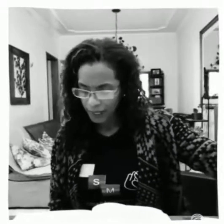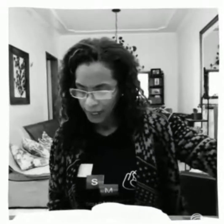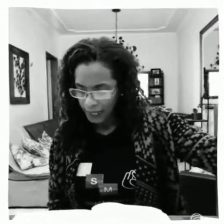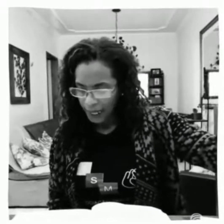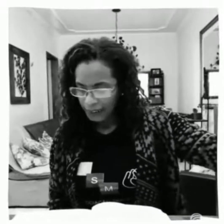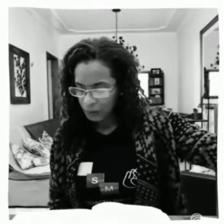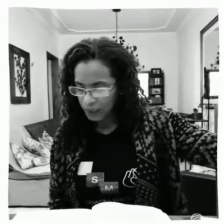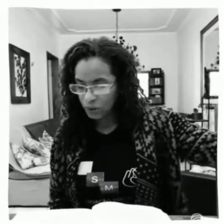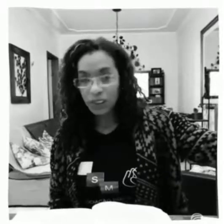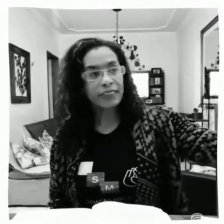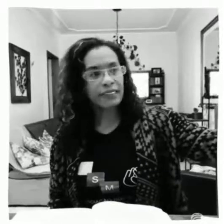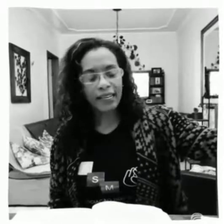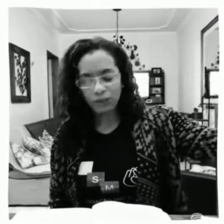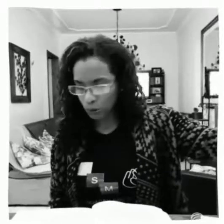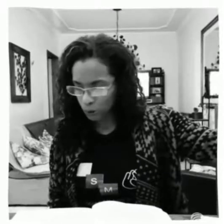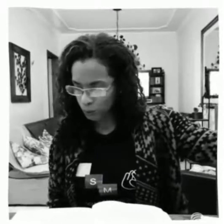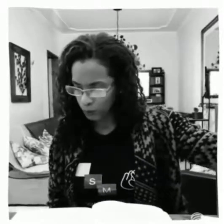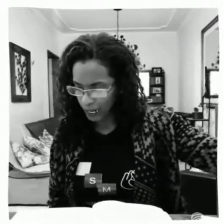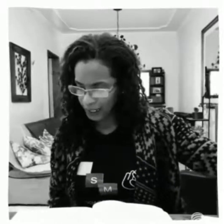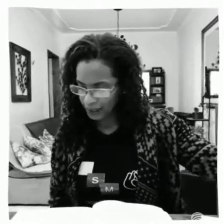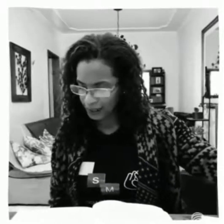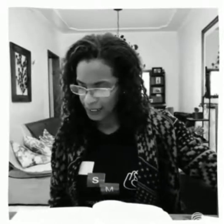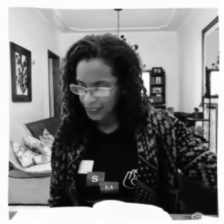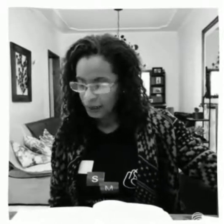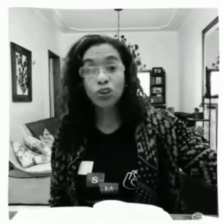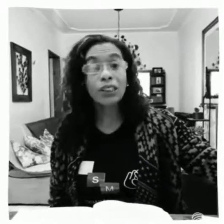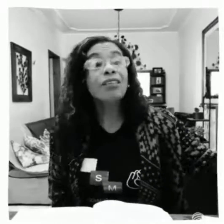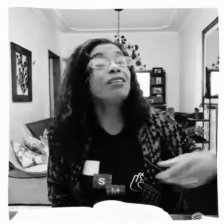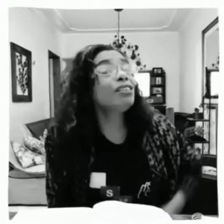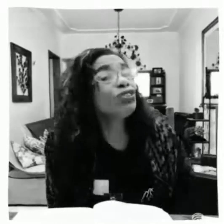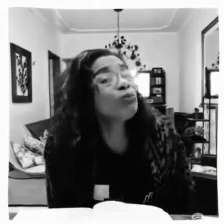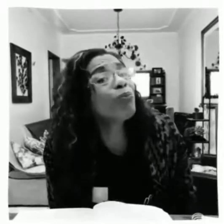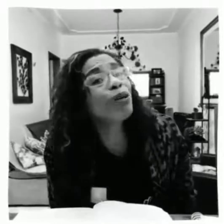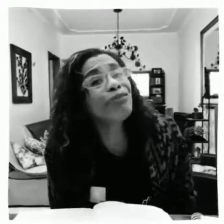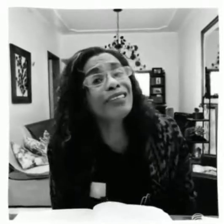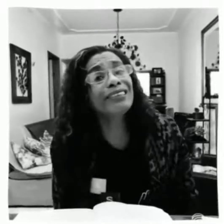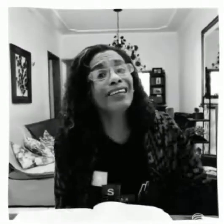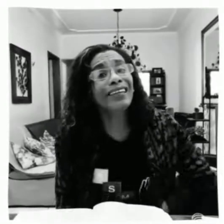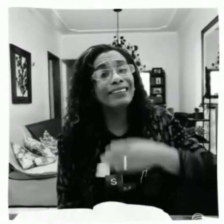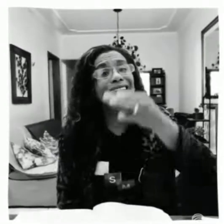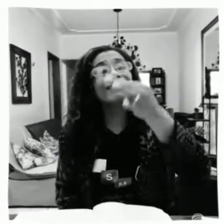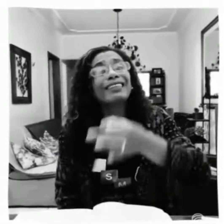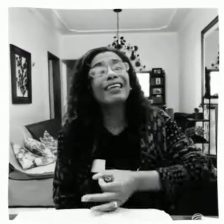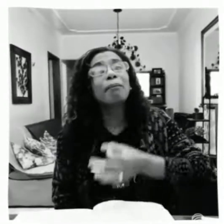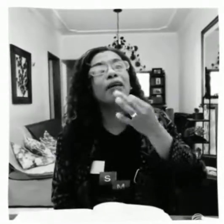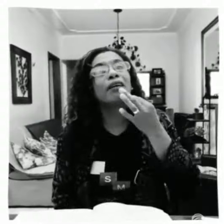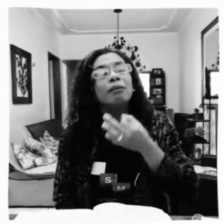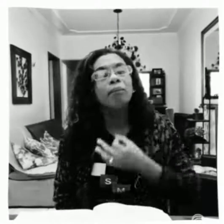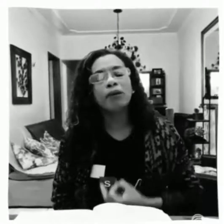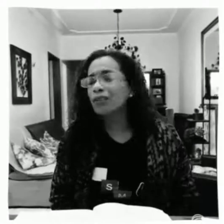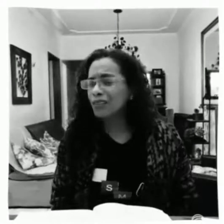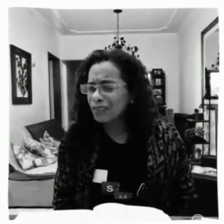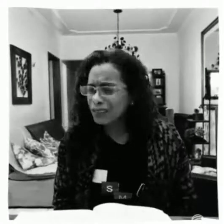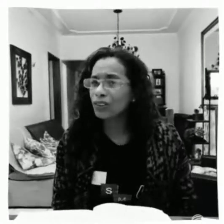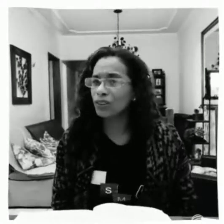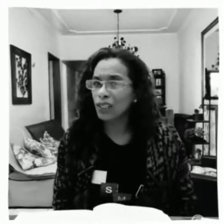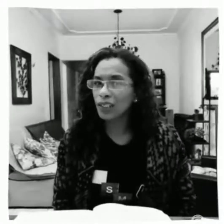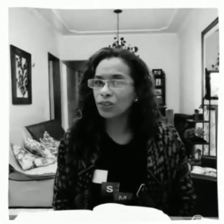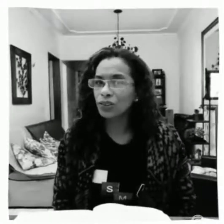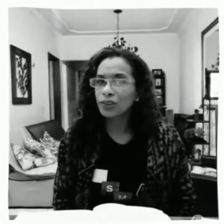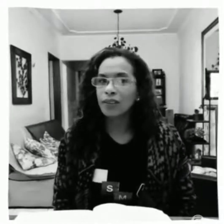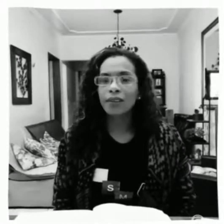também, as expressões faciais ou corporais são de grande importância, extrema